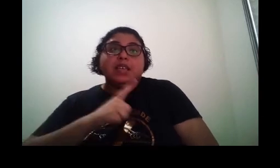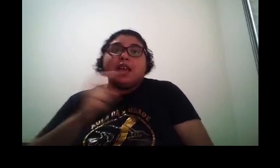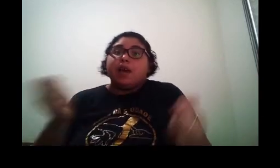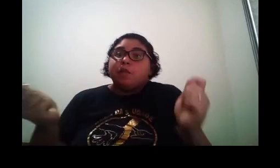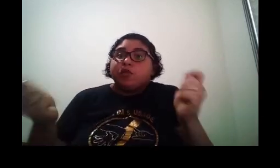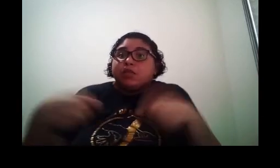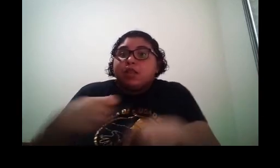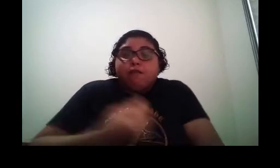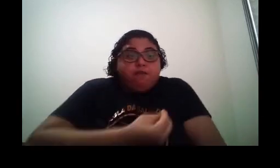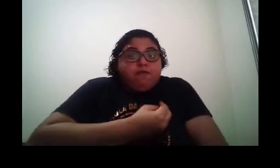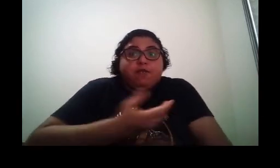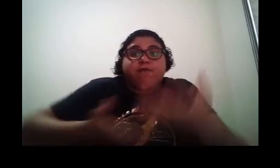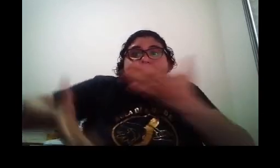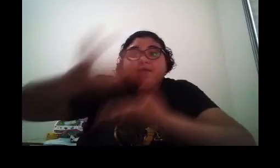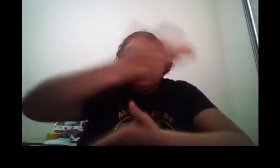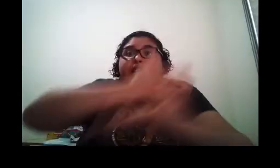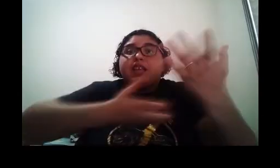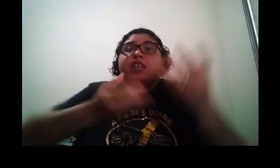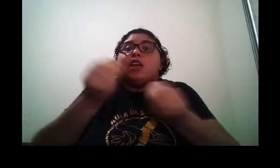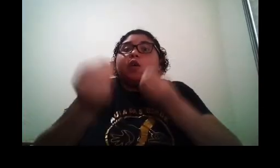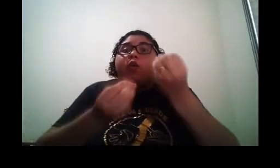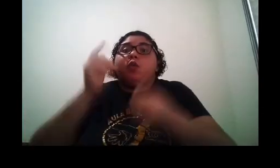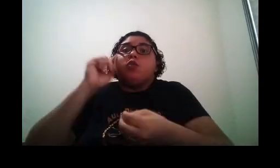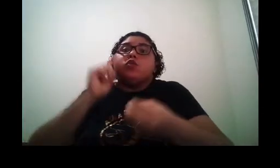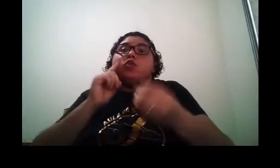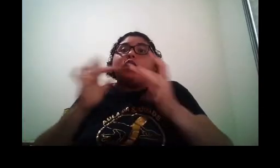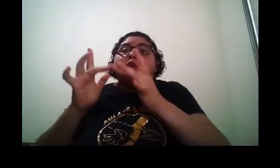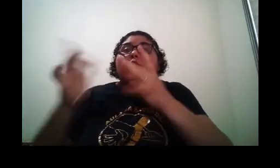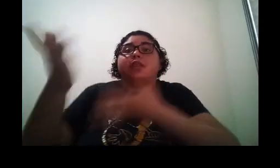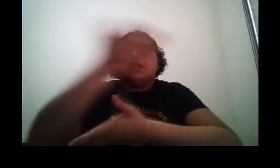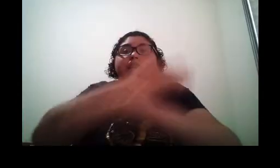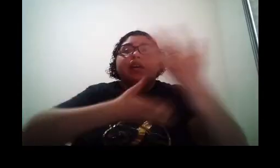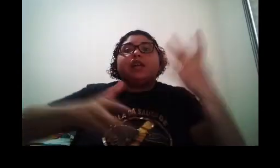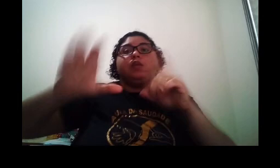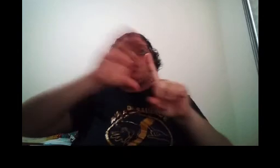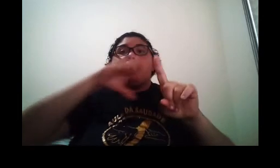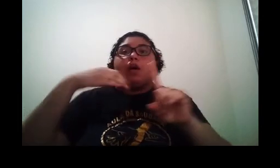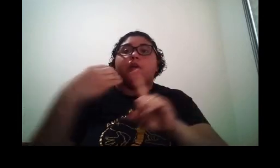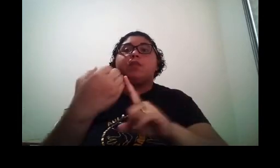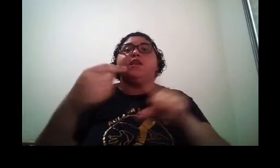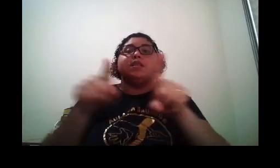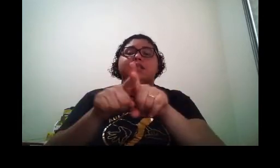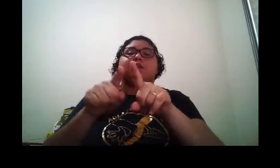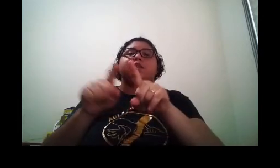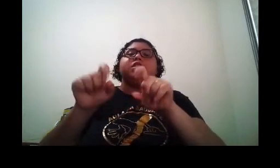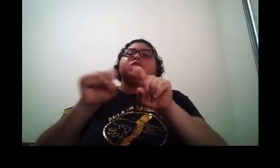é como que o surdo ele tem esse contato com a sua comunidade, com a sociedade em geral.